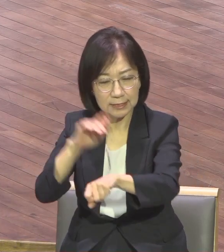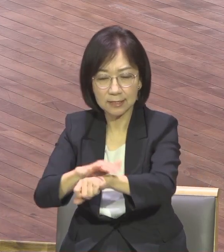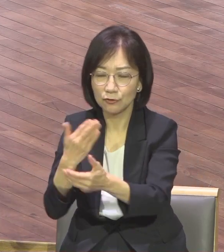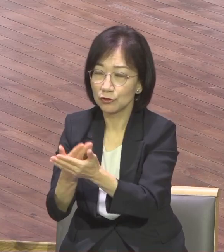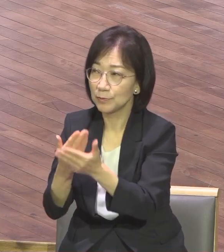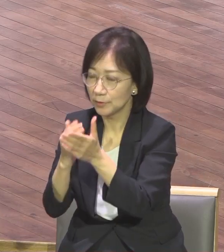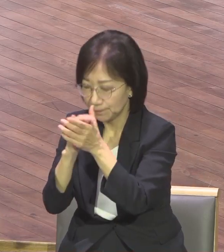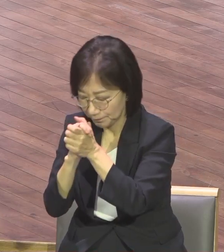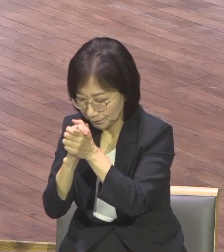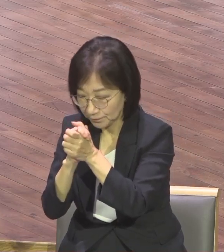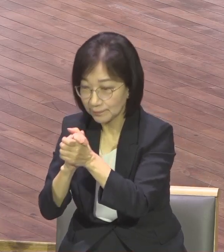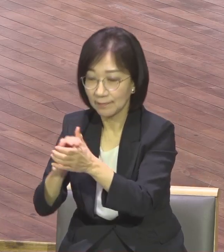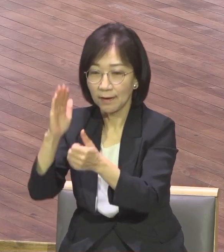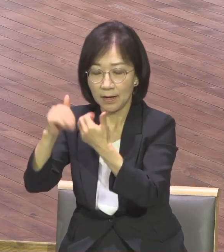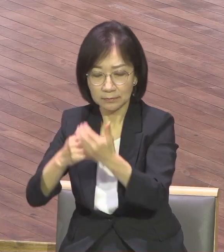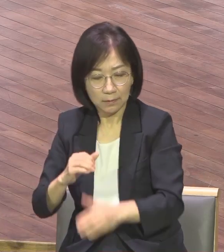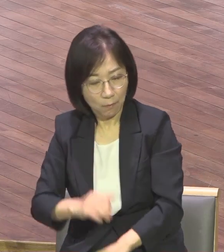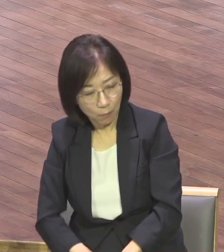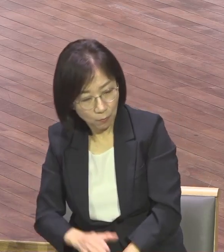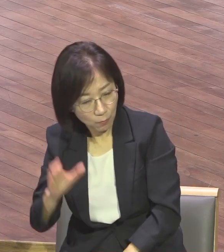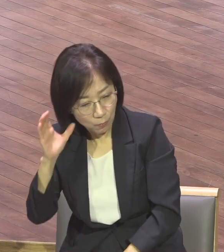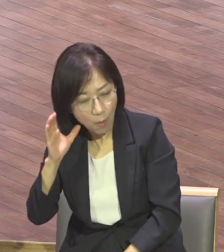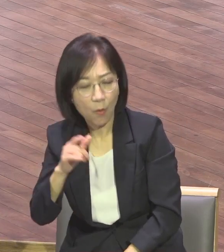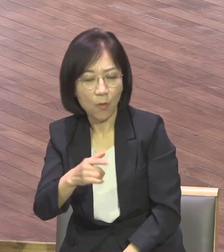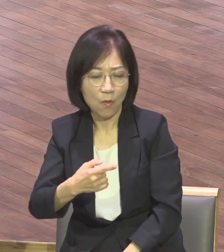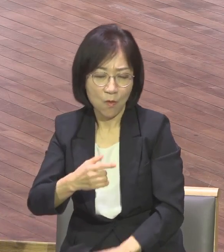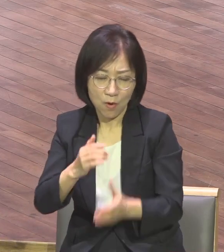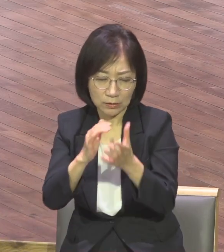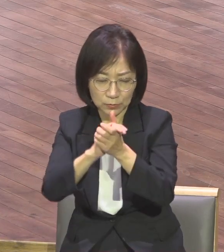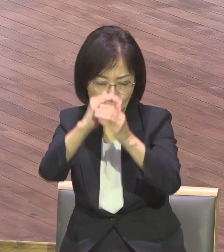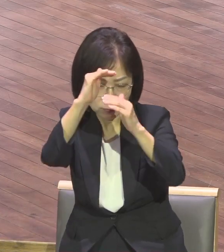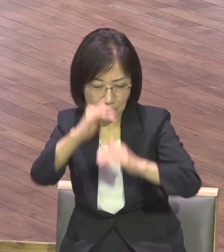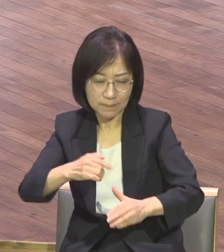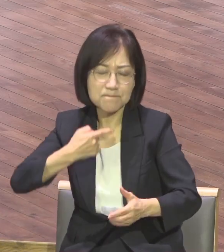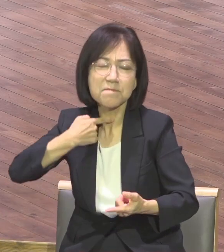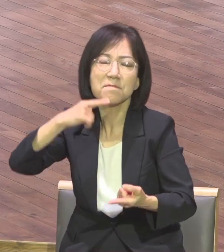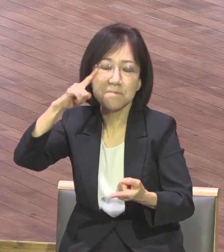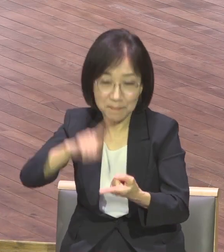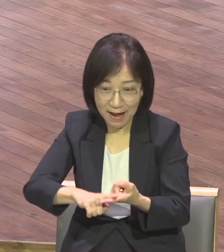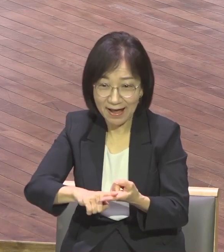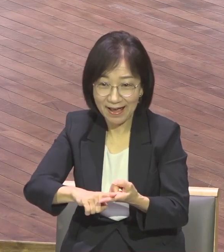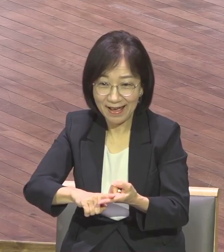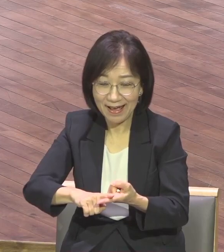든다. 다 줘버렸어. 여러분 기도도